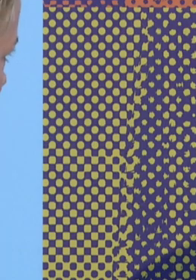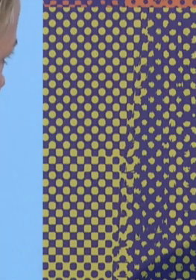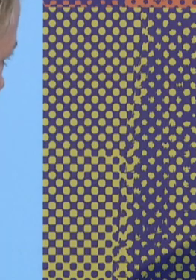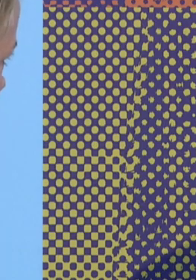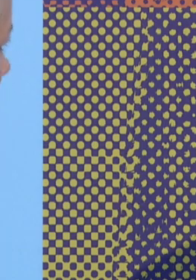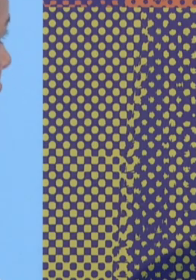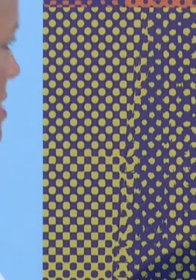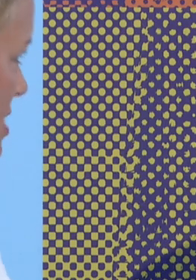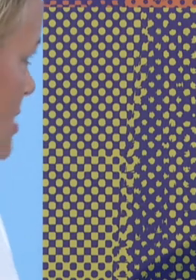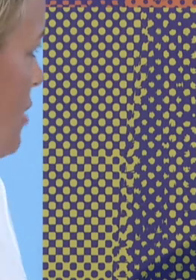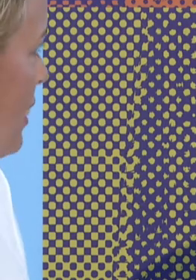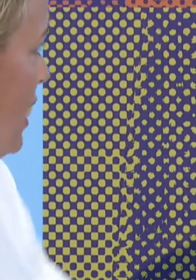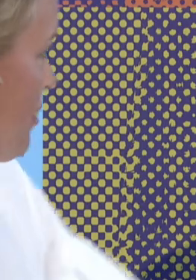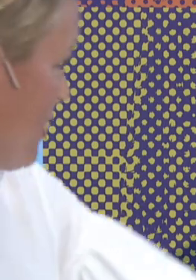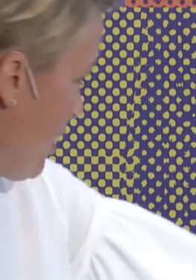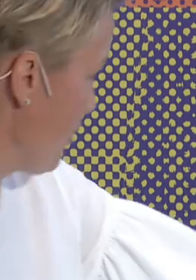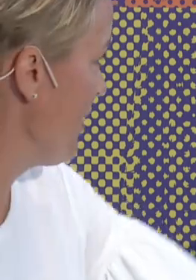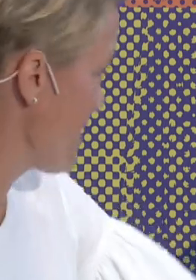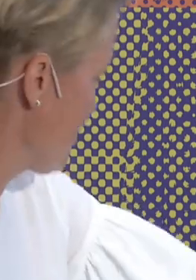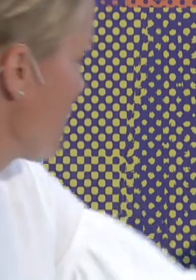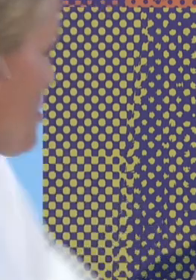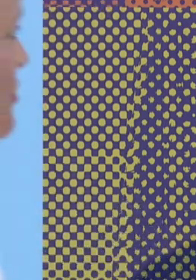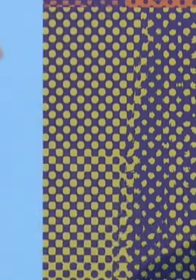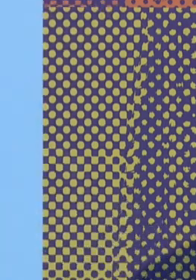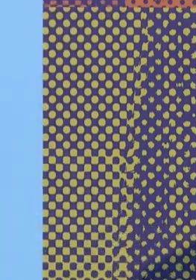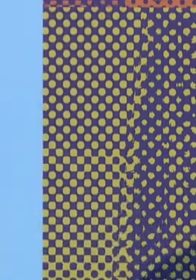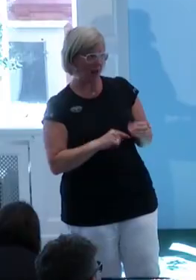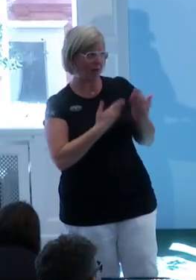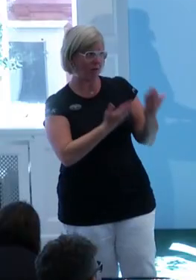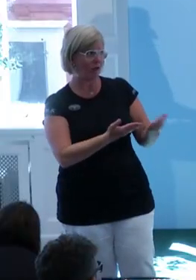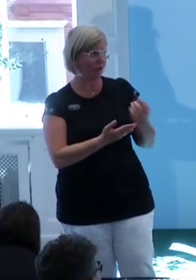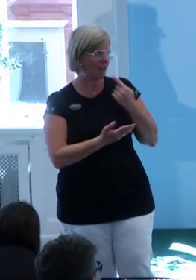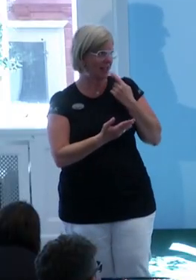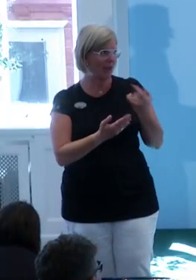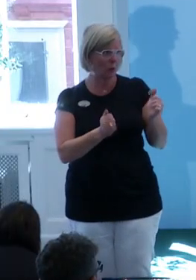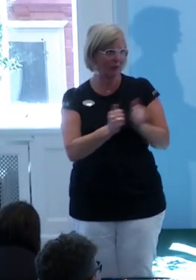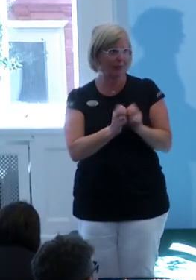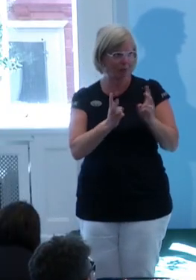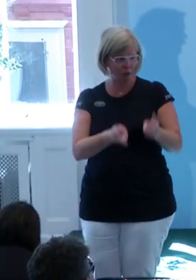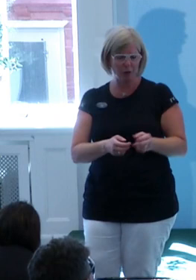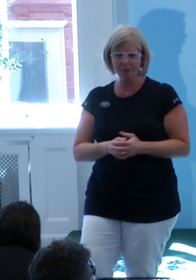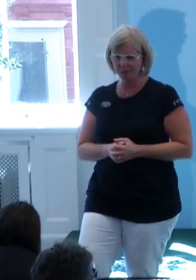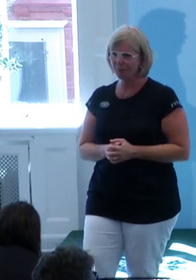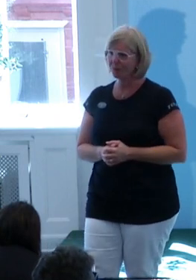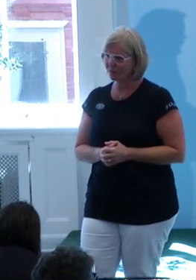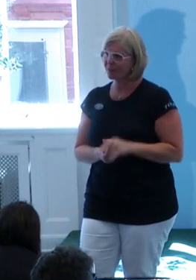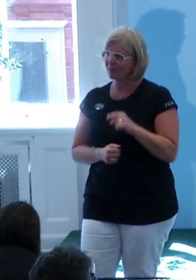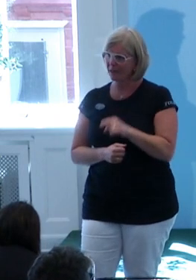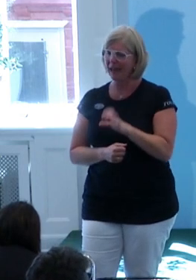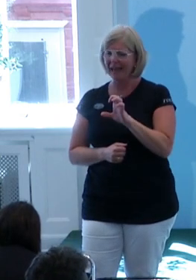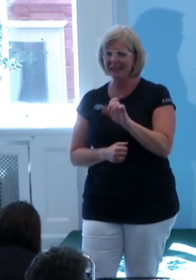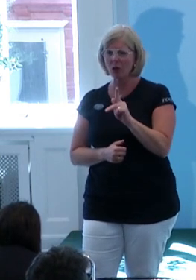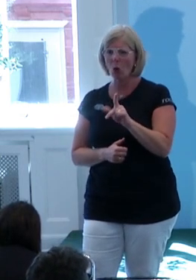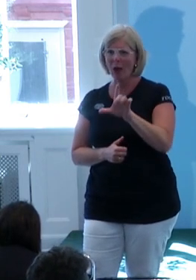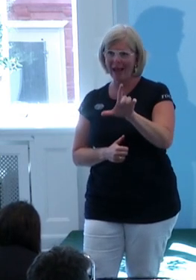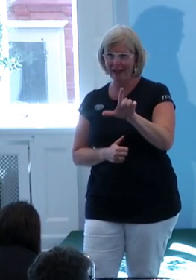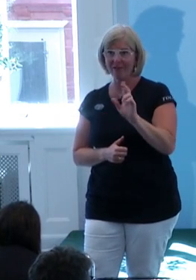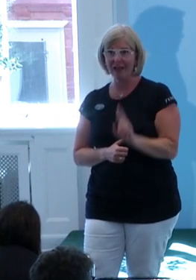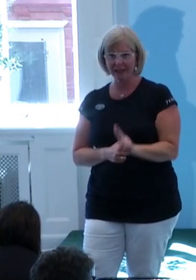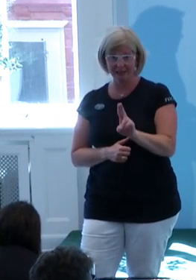cykelvänlig arbetsplats. Fast där ska jag släppa in Emma, ja, har jag lovat, så att hon också, ja, får just det. Men där har SKL faktiskt